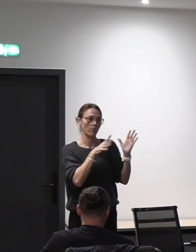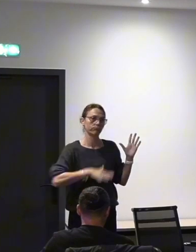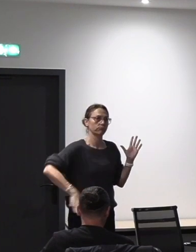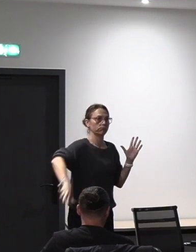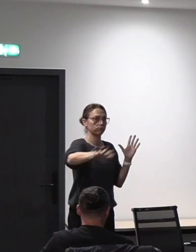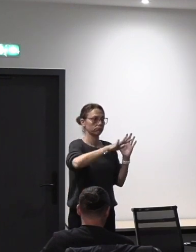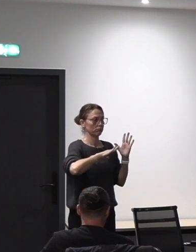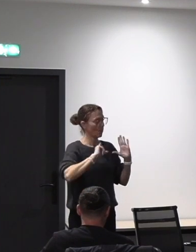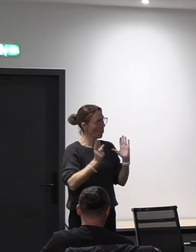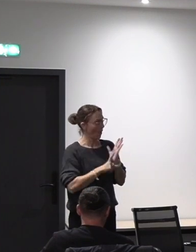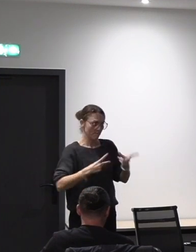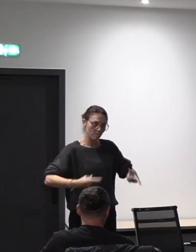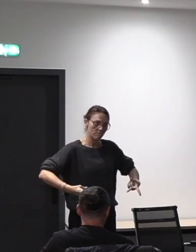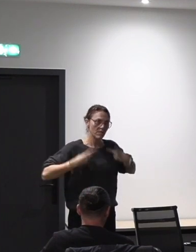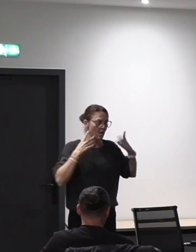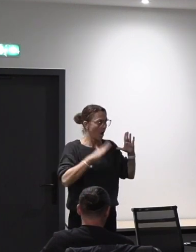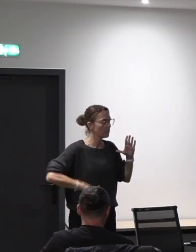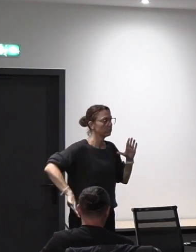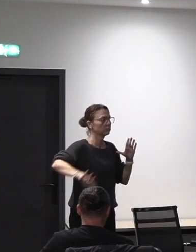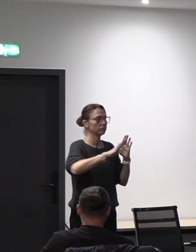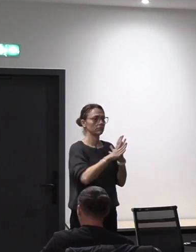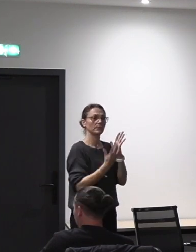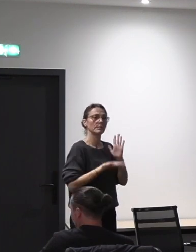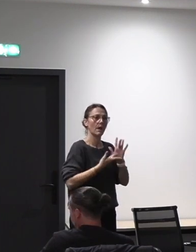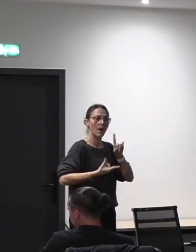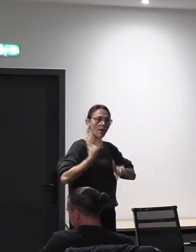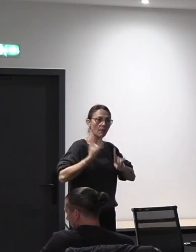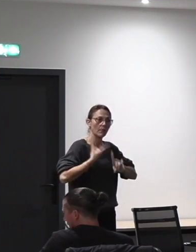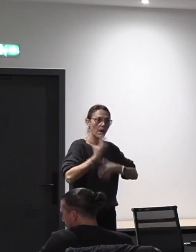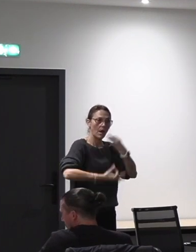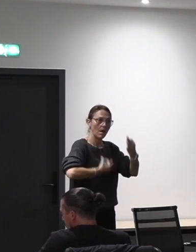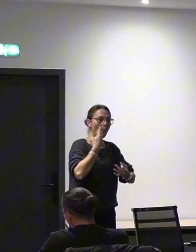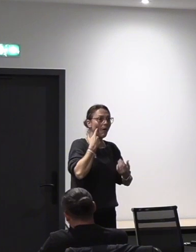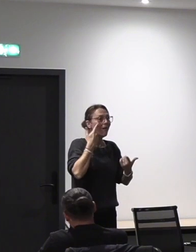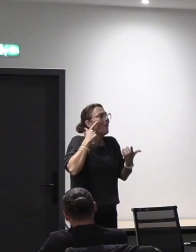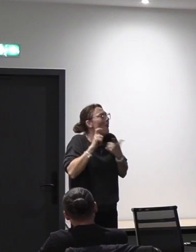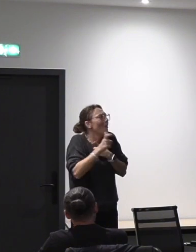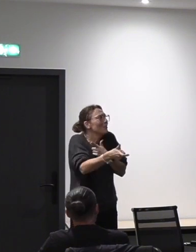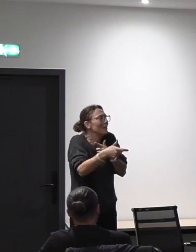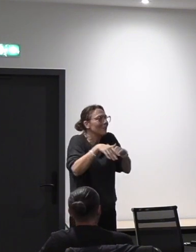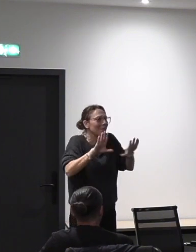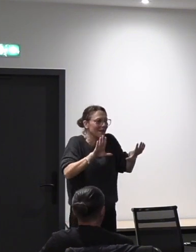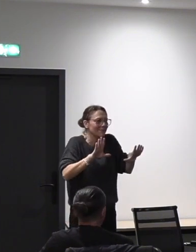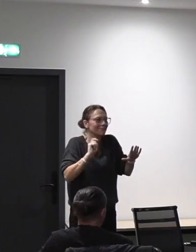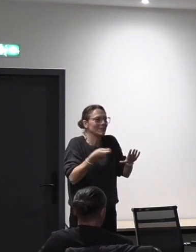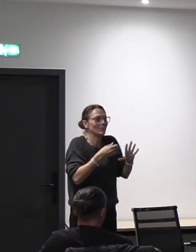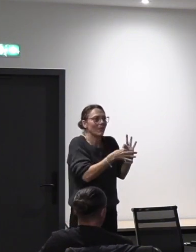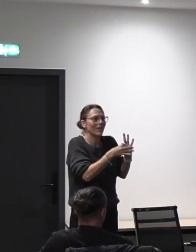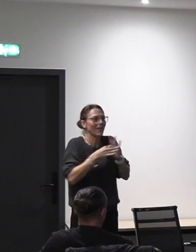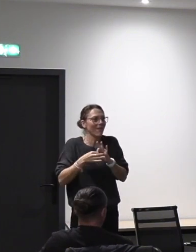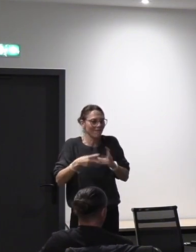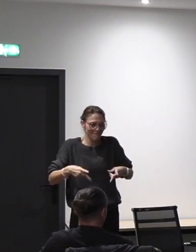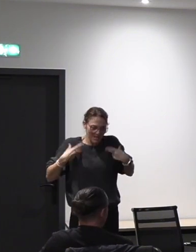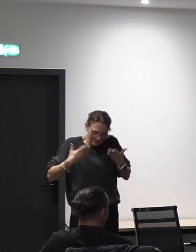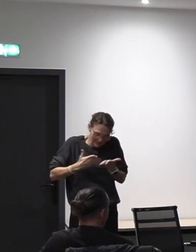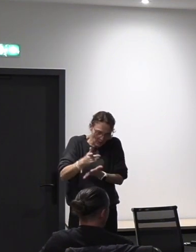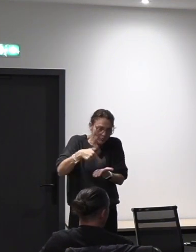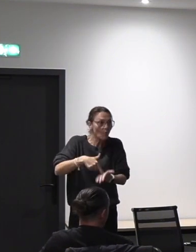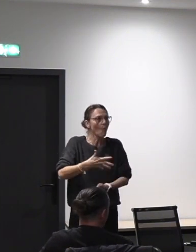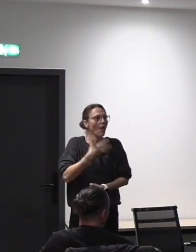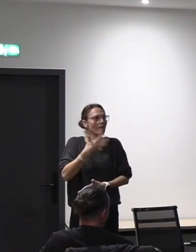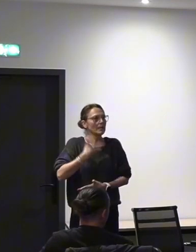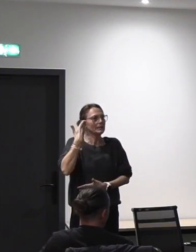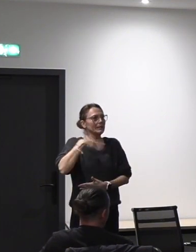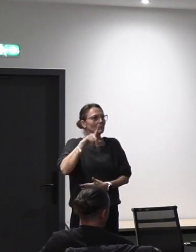comme tout le monde. C'est fondamental de le dire parce que c'est évident. Alors évidemment, c'est la question du sens de la vie, et vous savez que